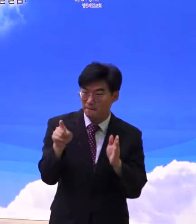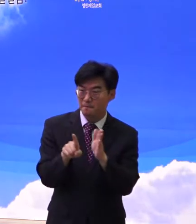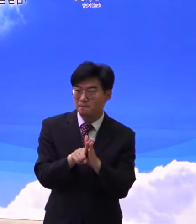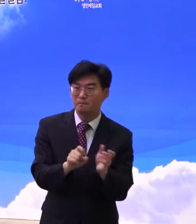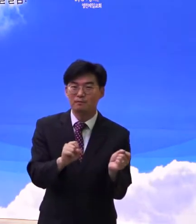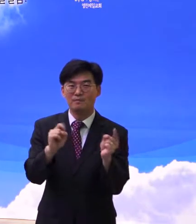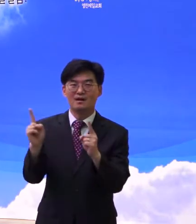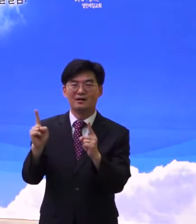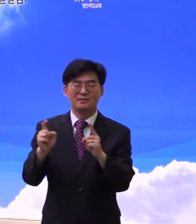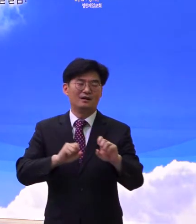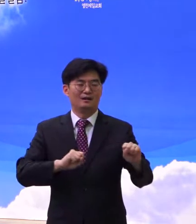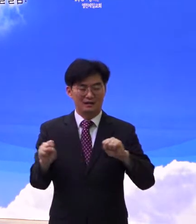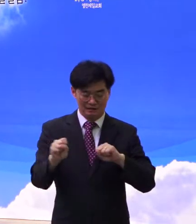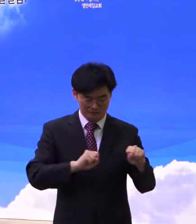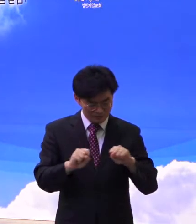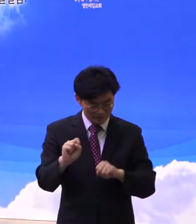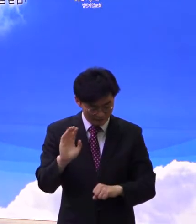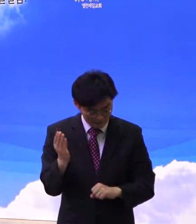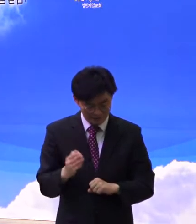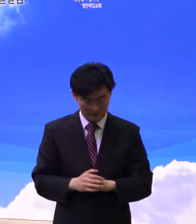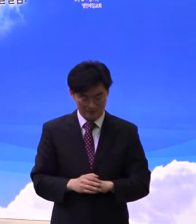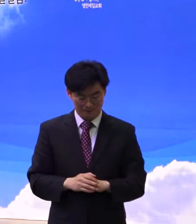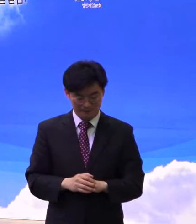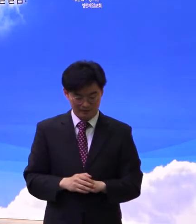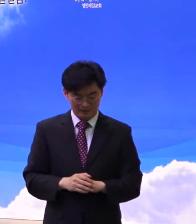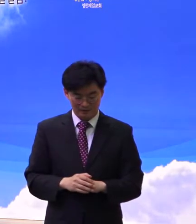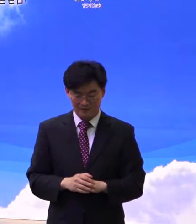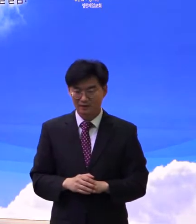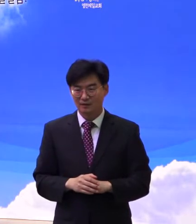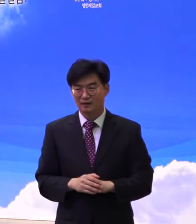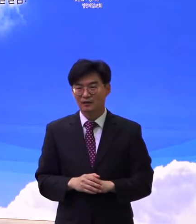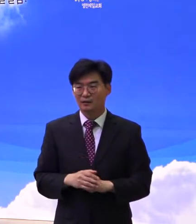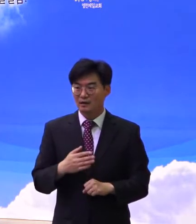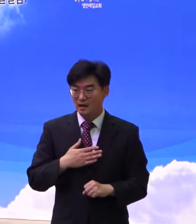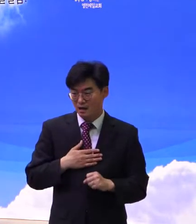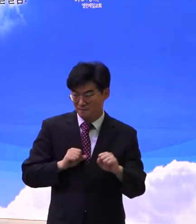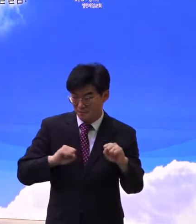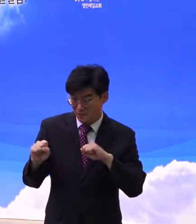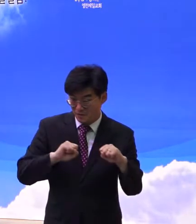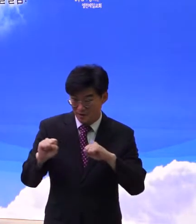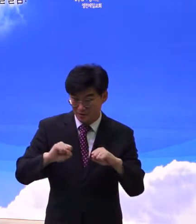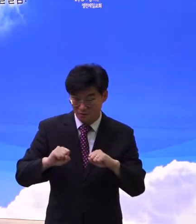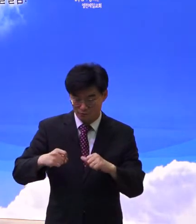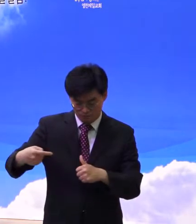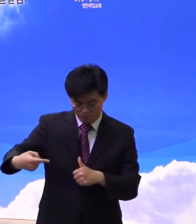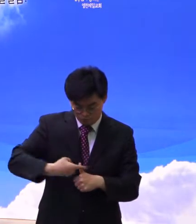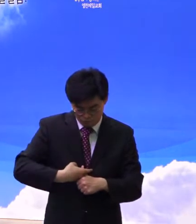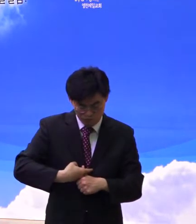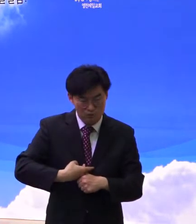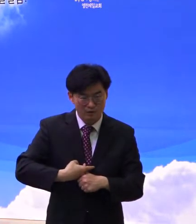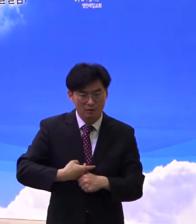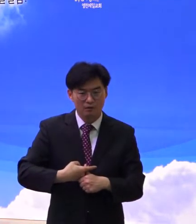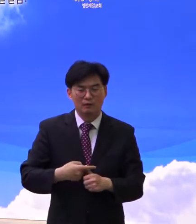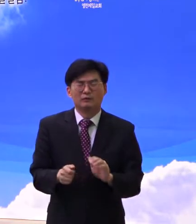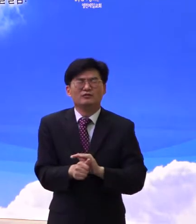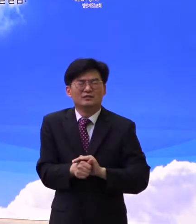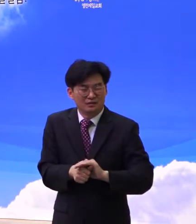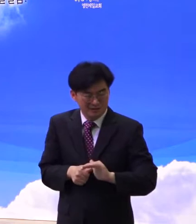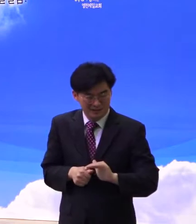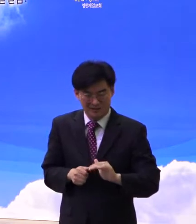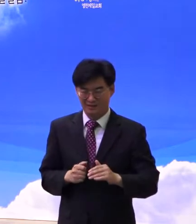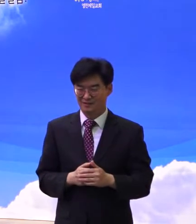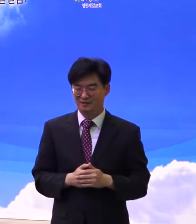없지 않습니까? 아무리 우리가 열심히 싸우려고 해도 목숨 내걸고 하는 사람, 앞뒤 가리지 않고 하는 사람, 나